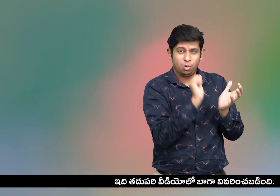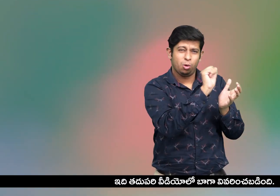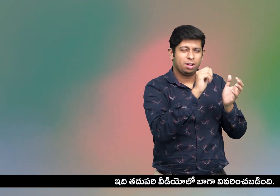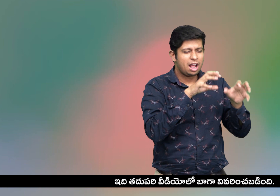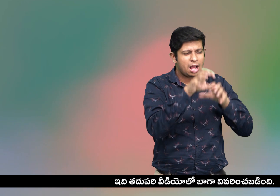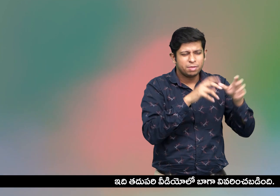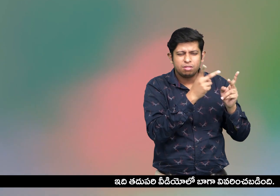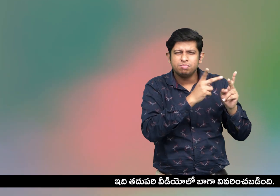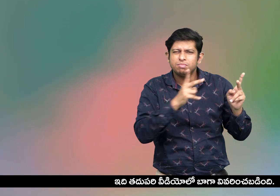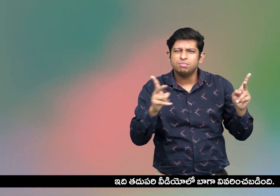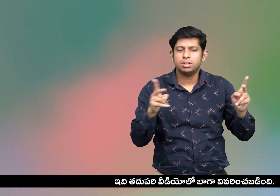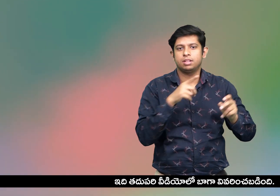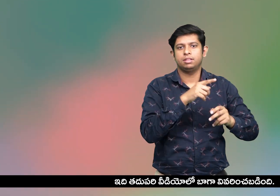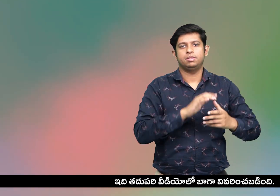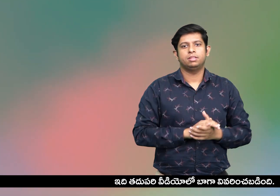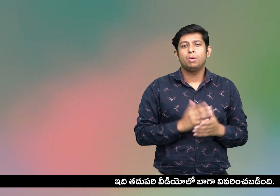తదుపరి వీడియోలో బాగా వివరించబడింది.